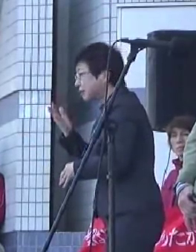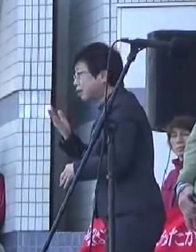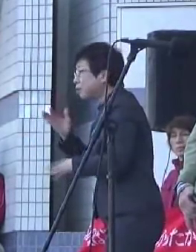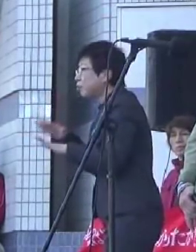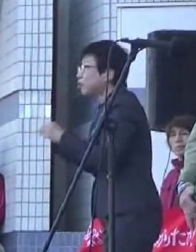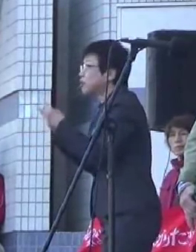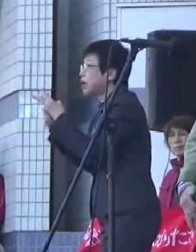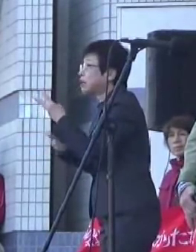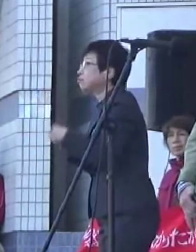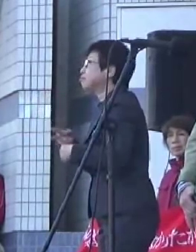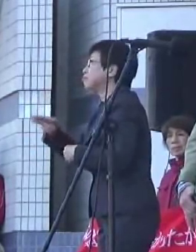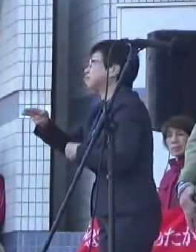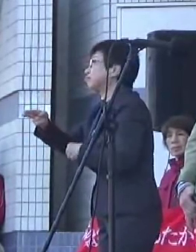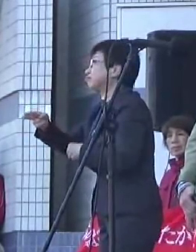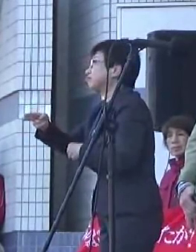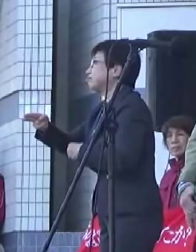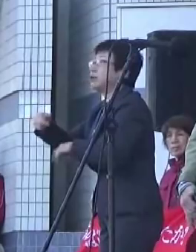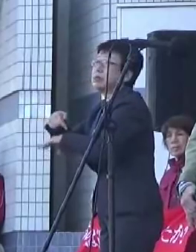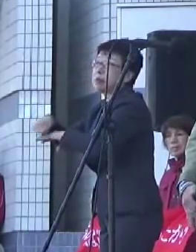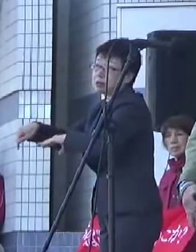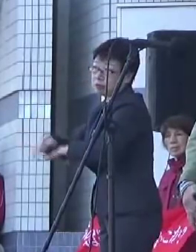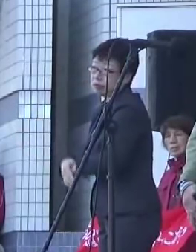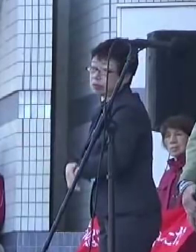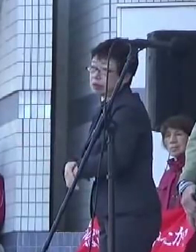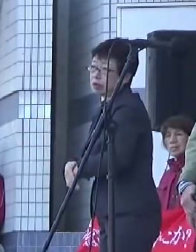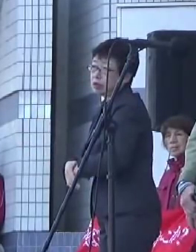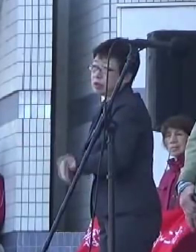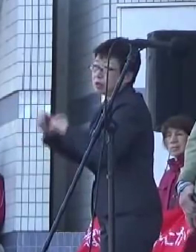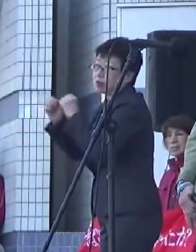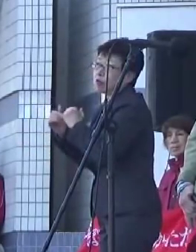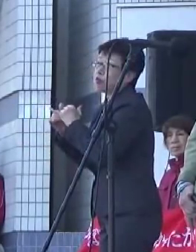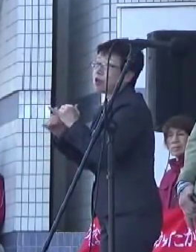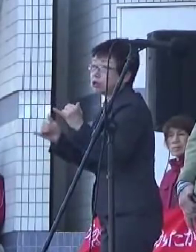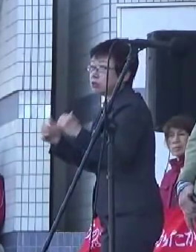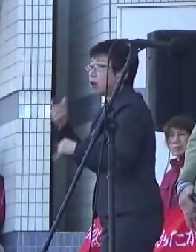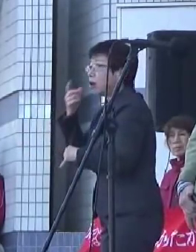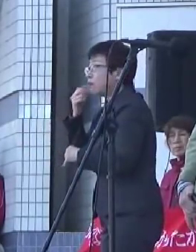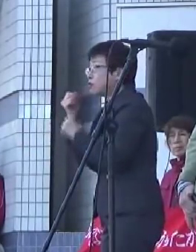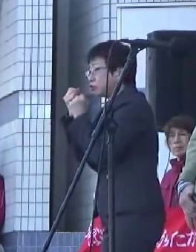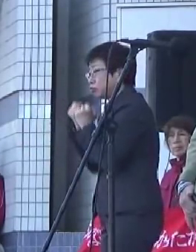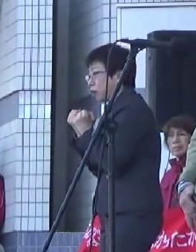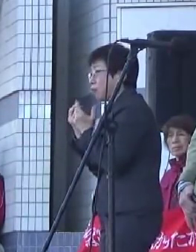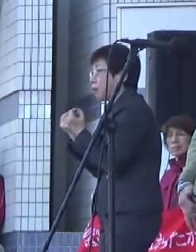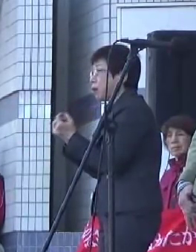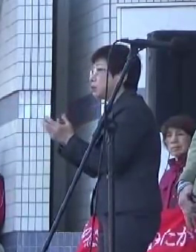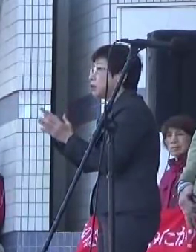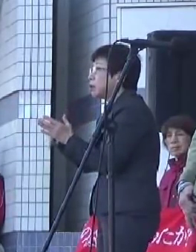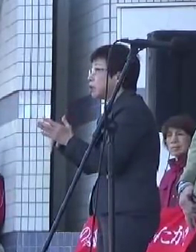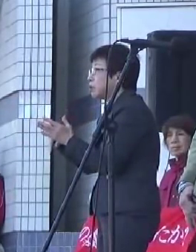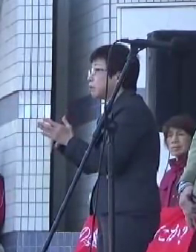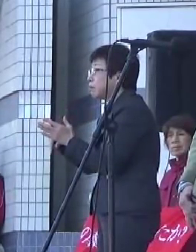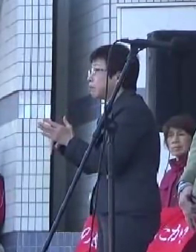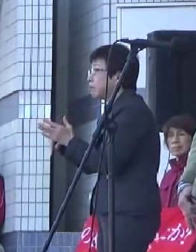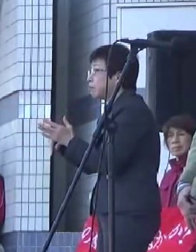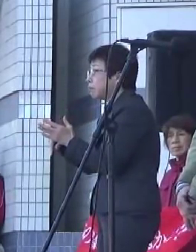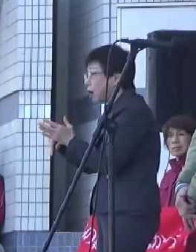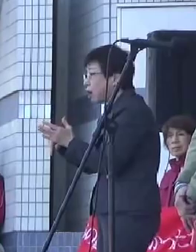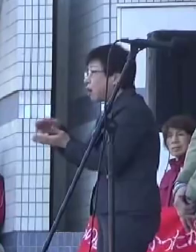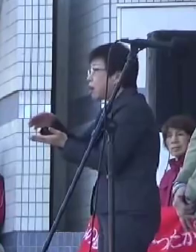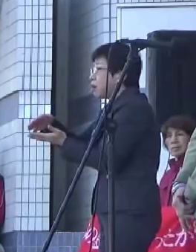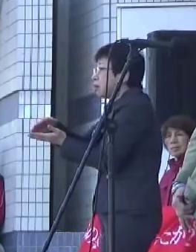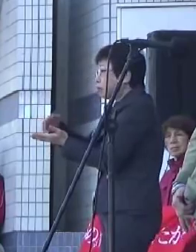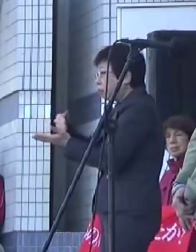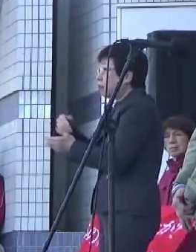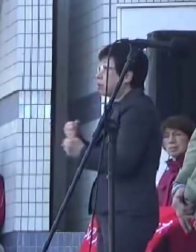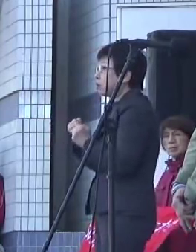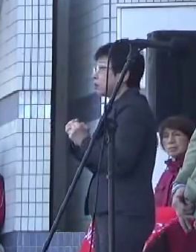まいます。この人たちはもし居座れば、出ていかなければ2倍